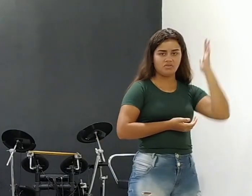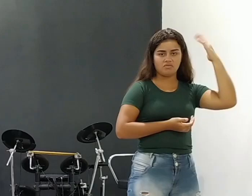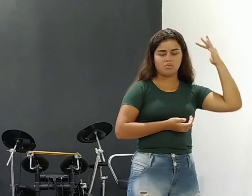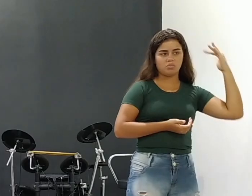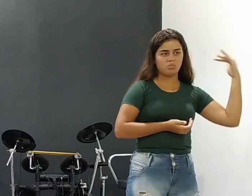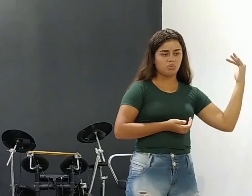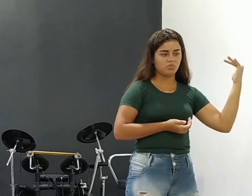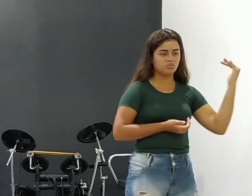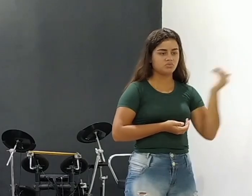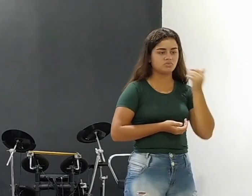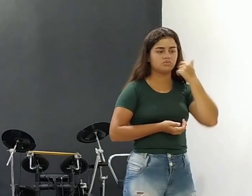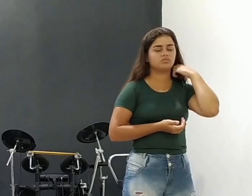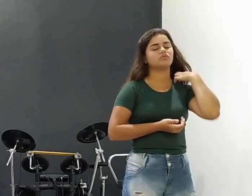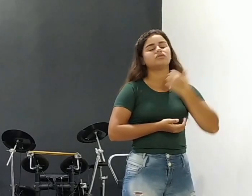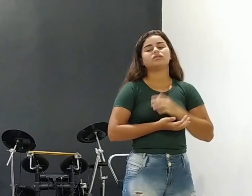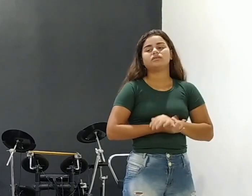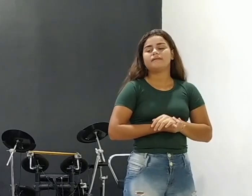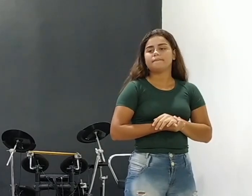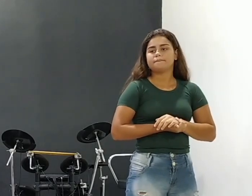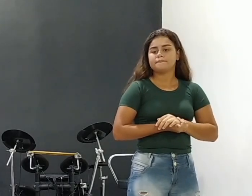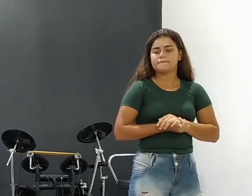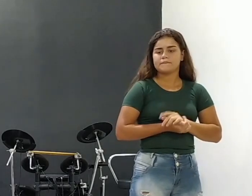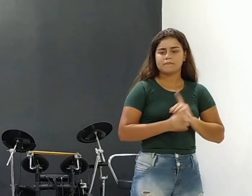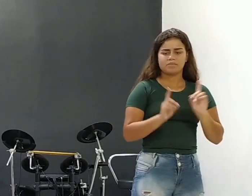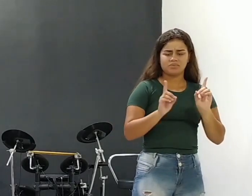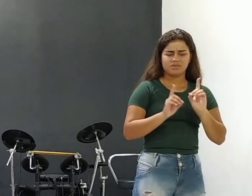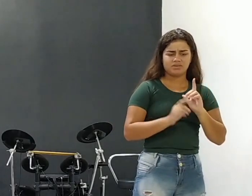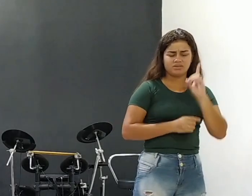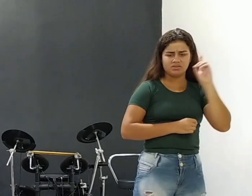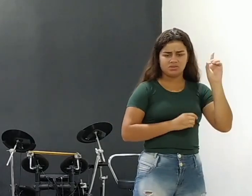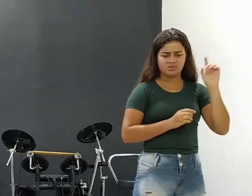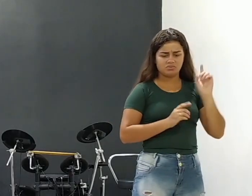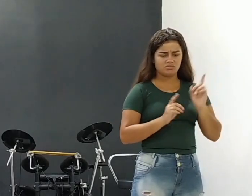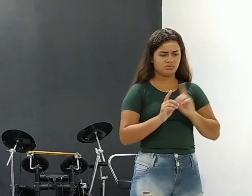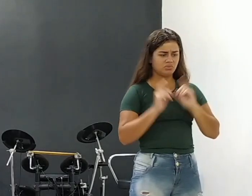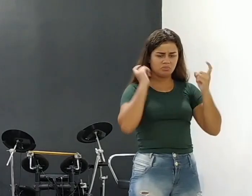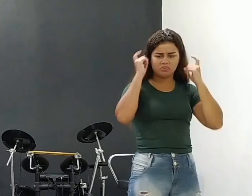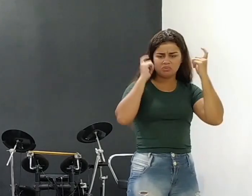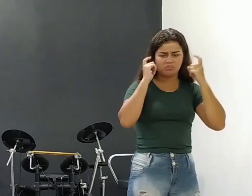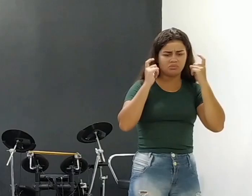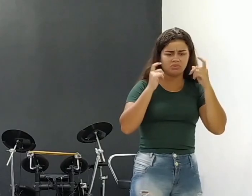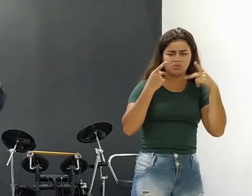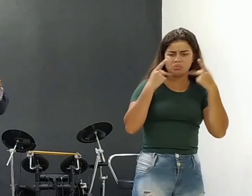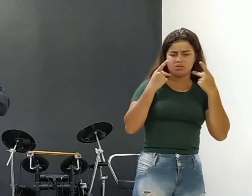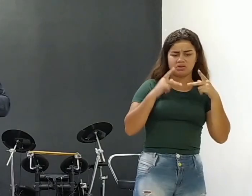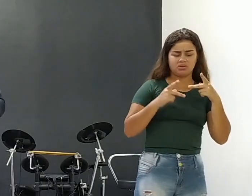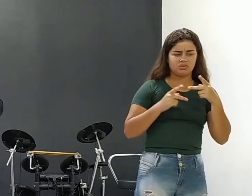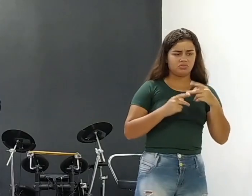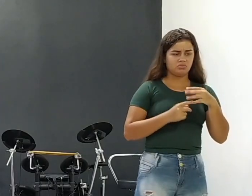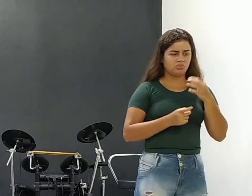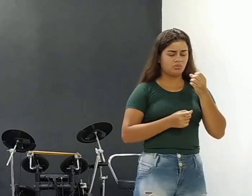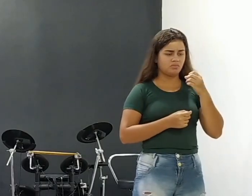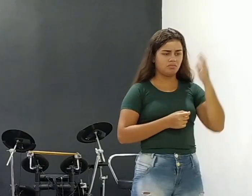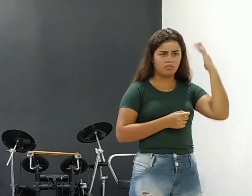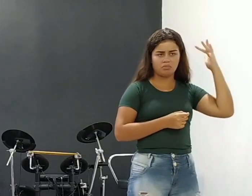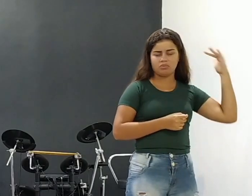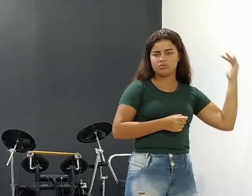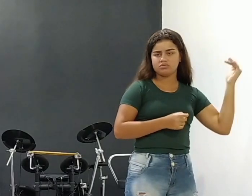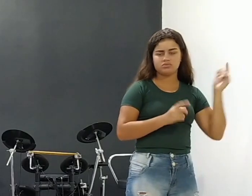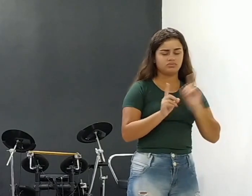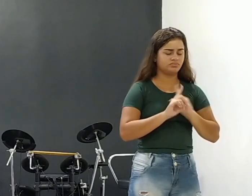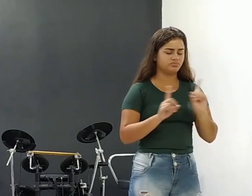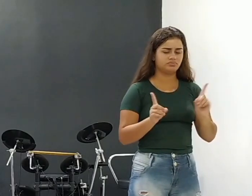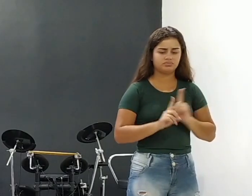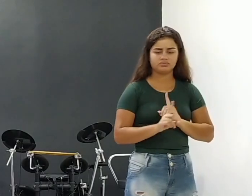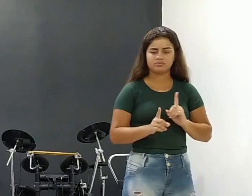É tanto holofote. Deus não está preocupado, irmãos, com o pregador que prega bem, que fala bem. Deus está preocupado